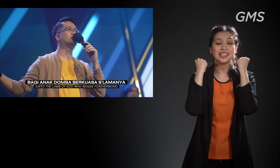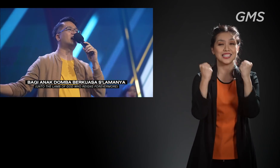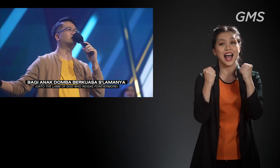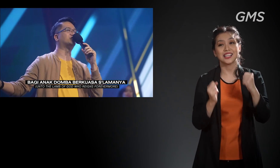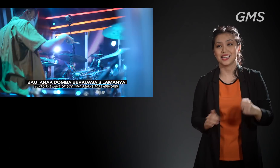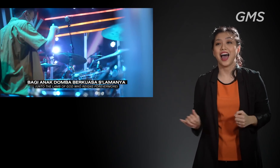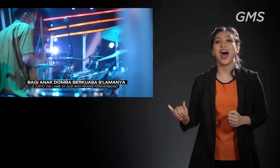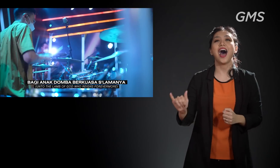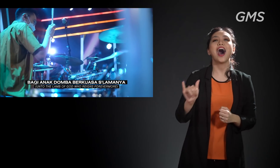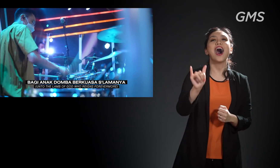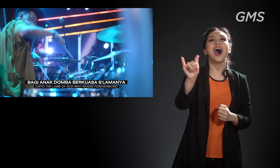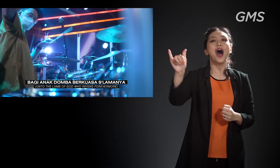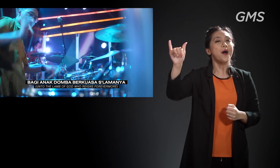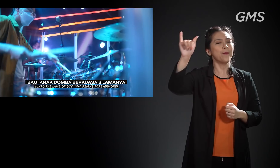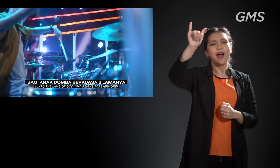berkuasa